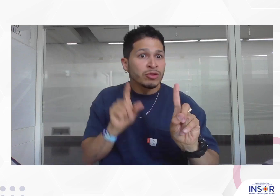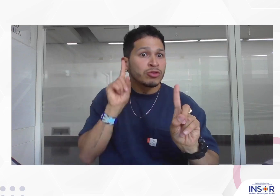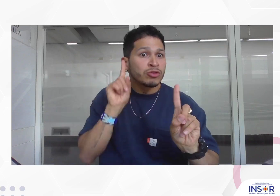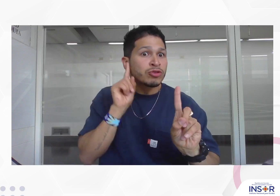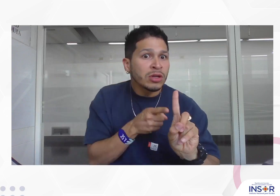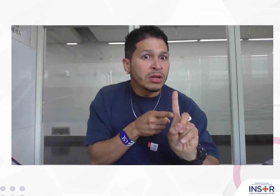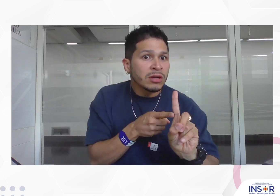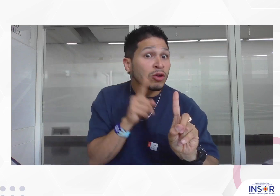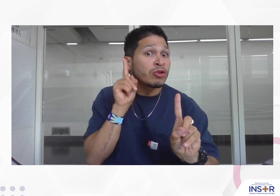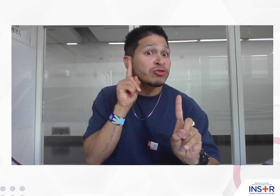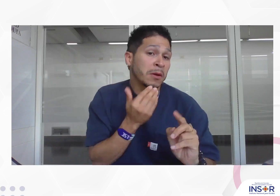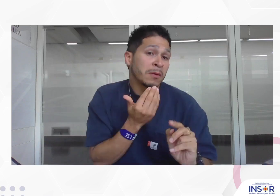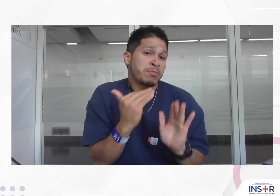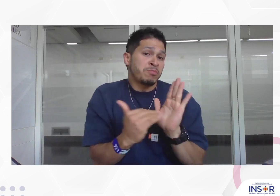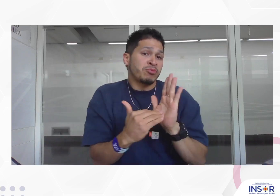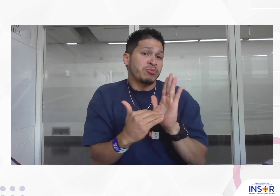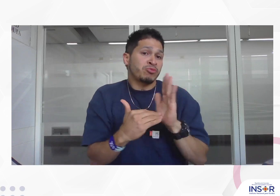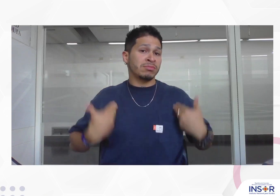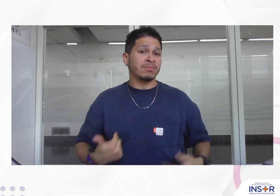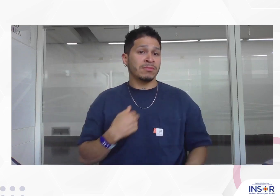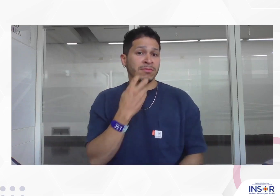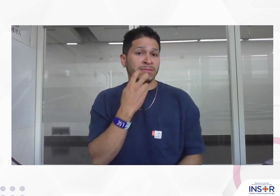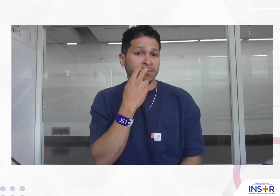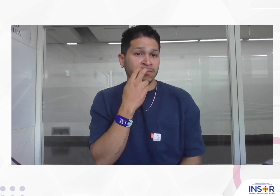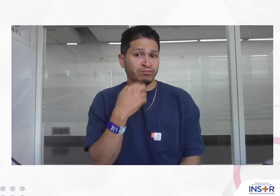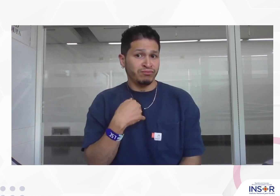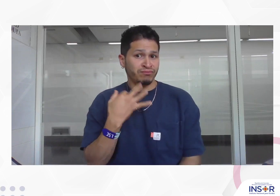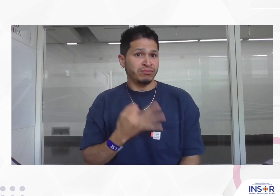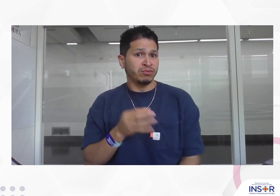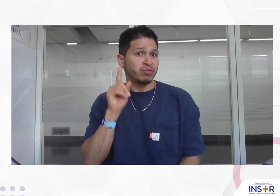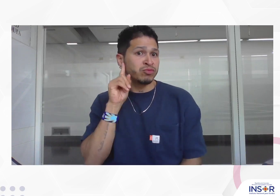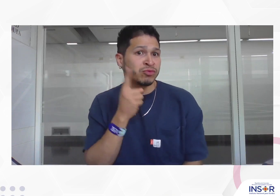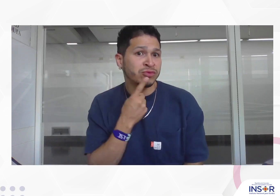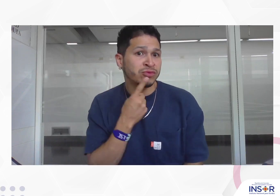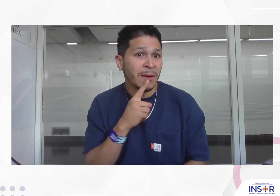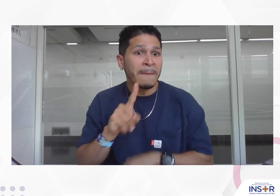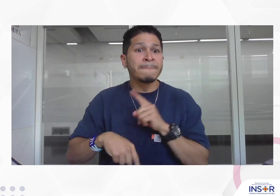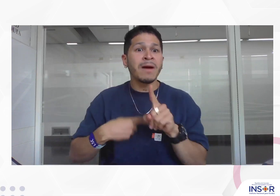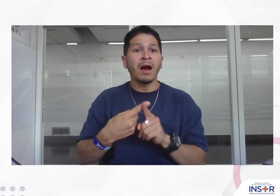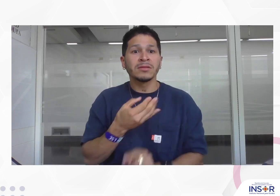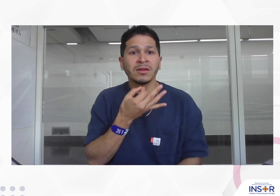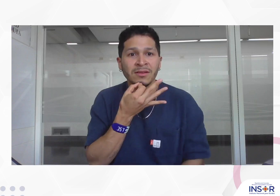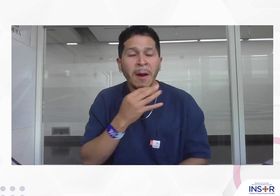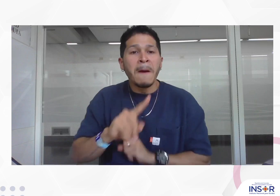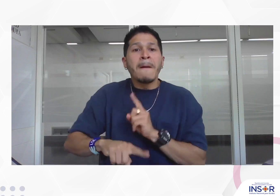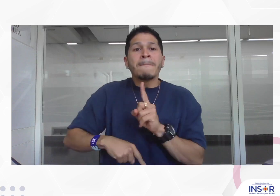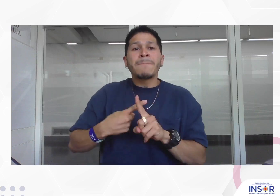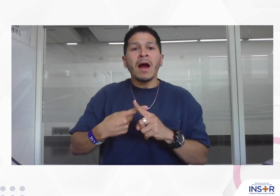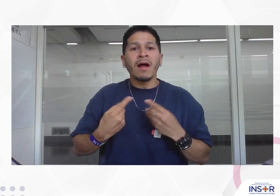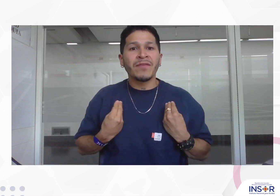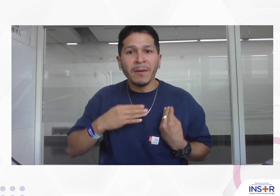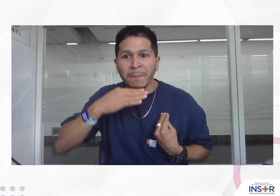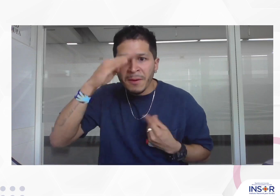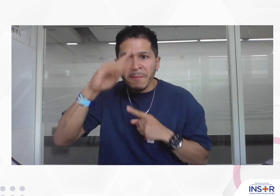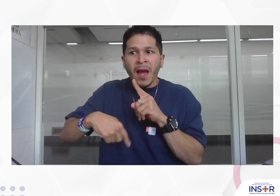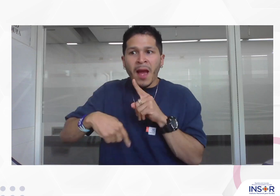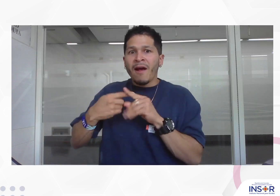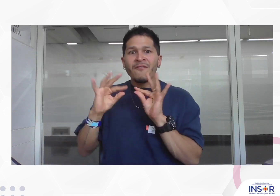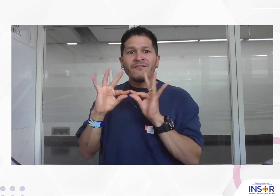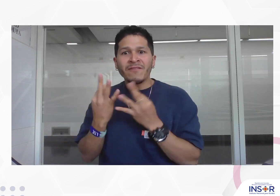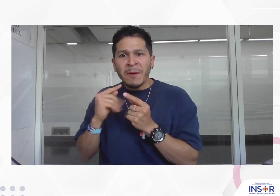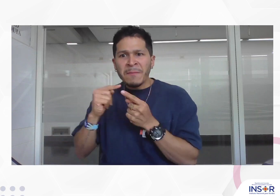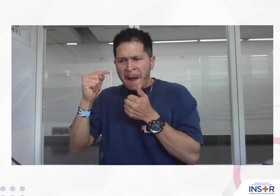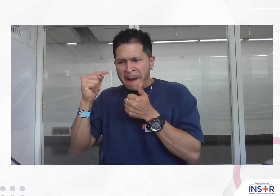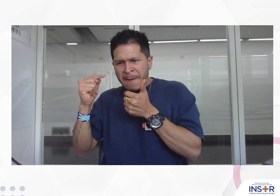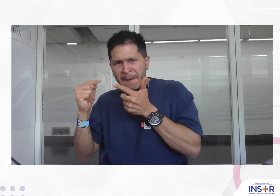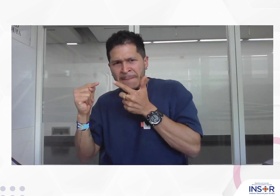otros factores que van a incidir en ese ser sordo, pues nos muestra que hay una diversidad, entendiendo toda la interseccionalidad que puede atravesar la